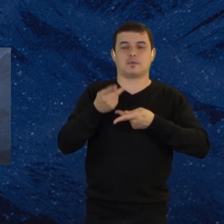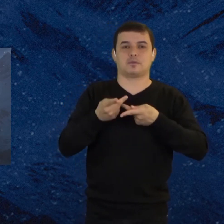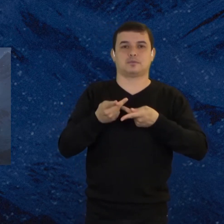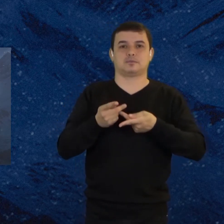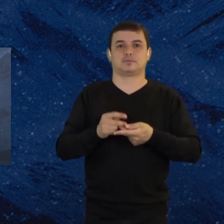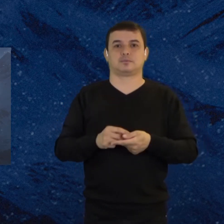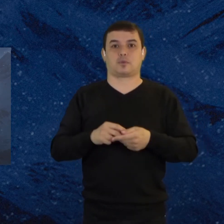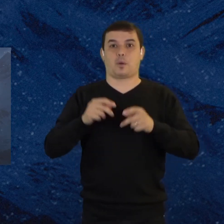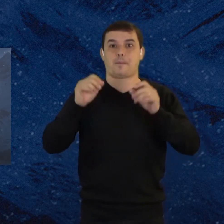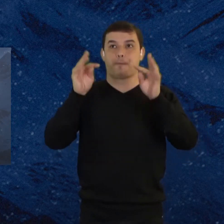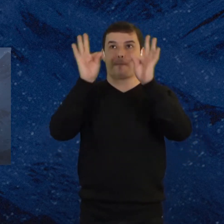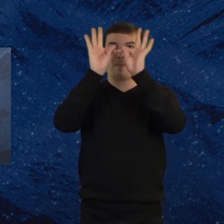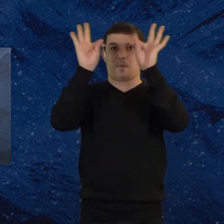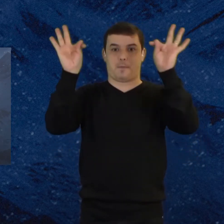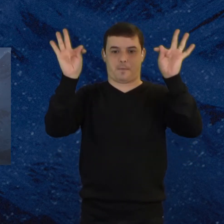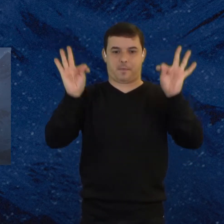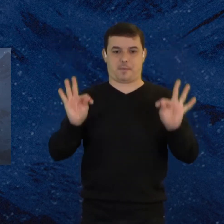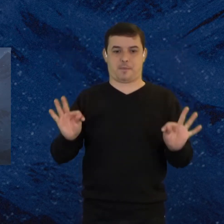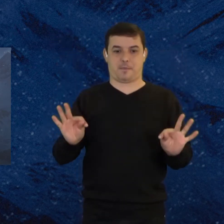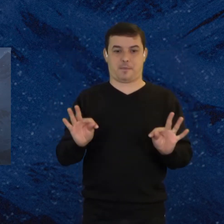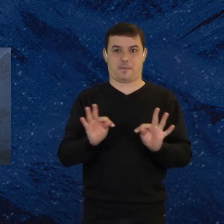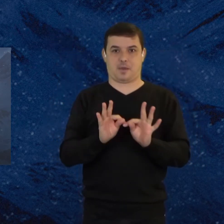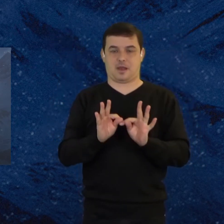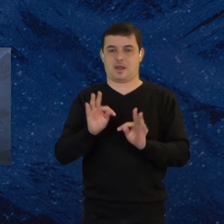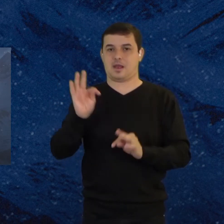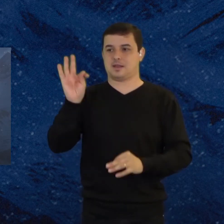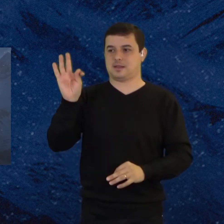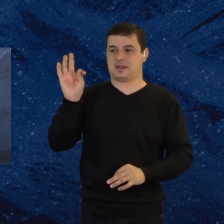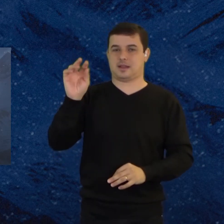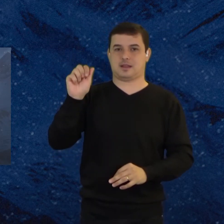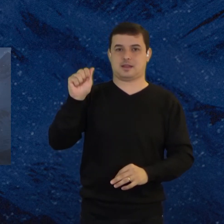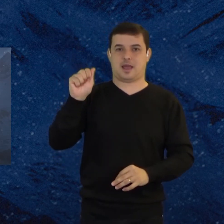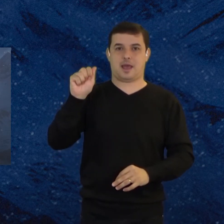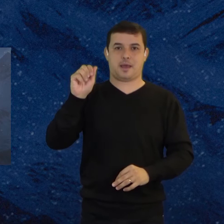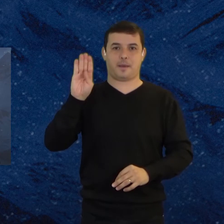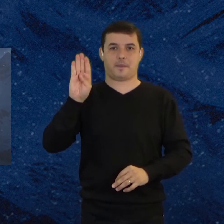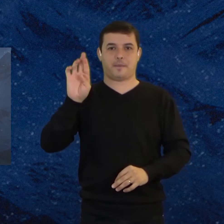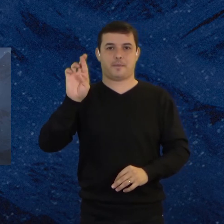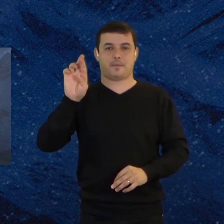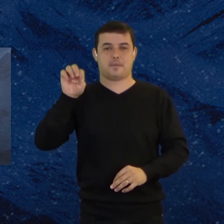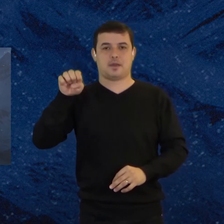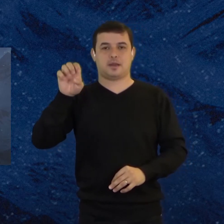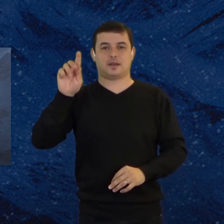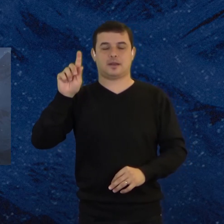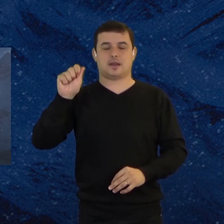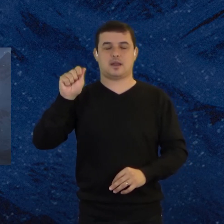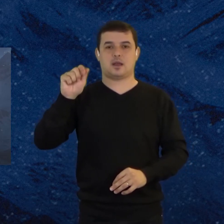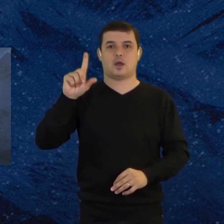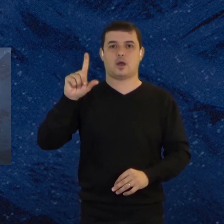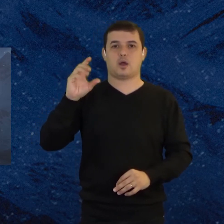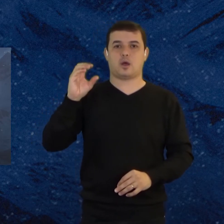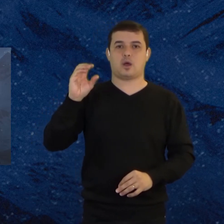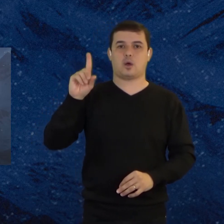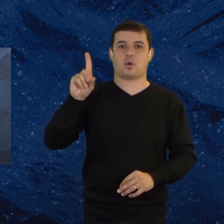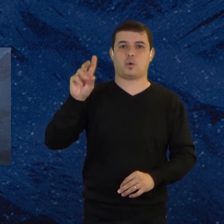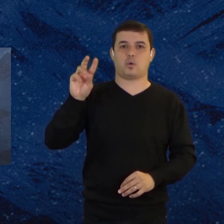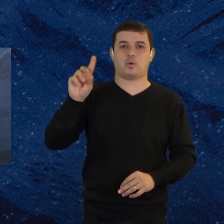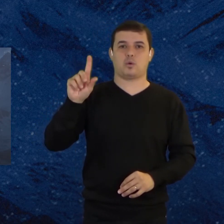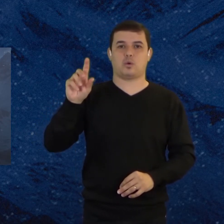dá uma boa revelação do que é se reconciliar com Deus, do que